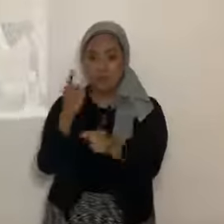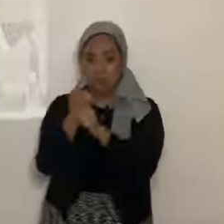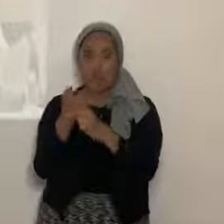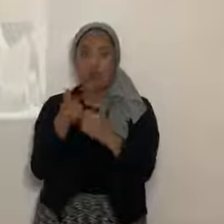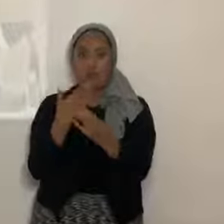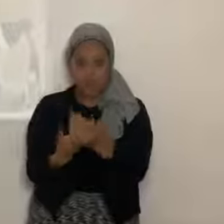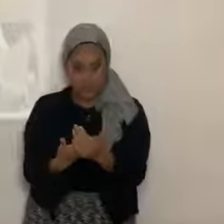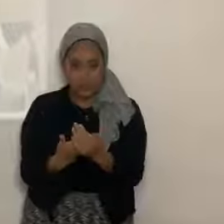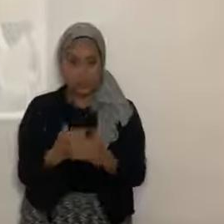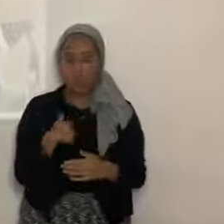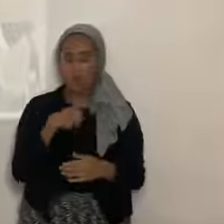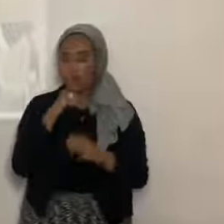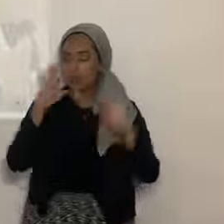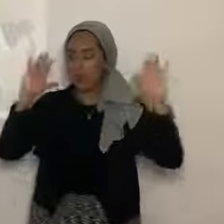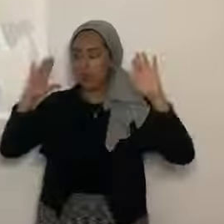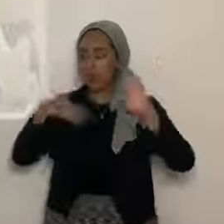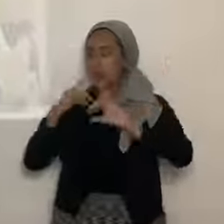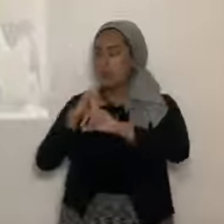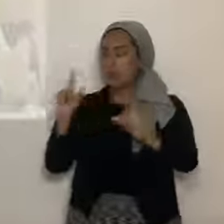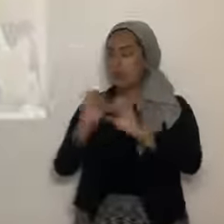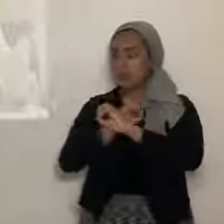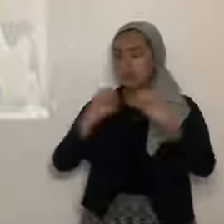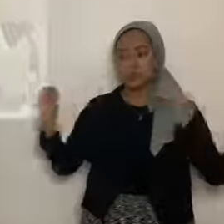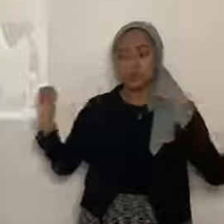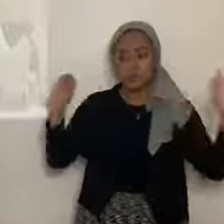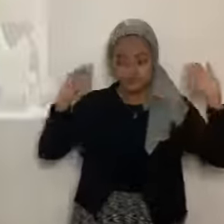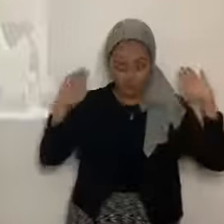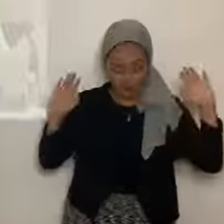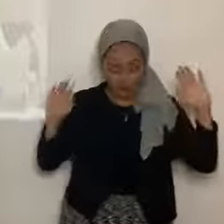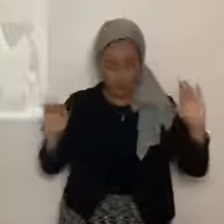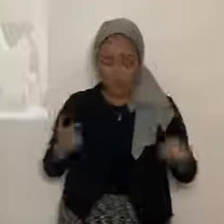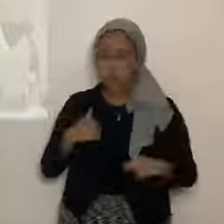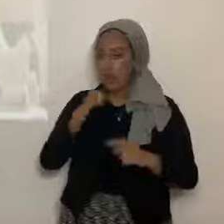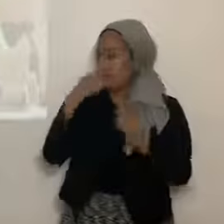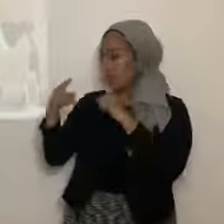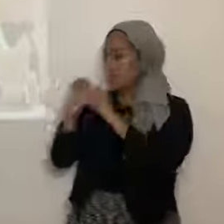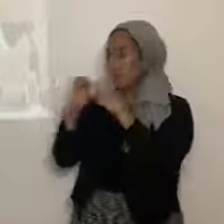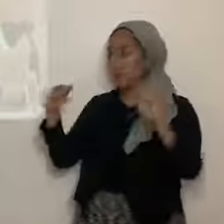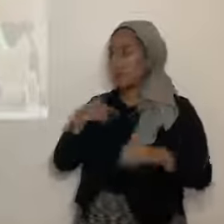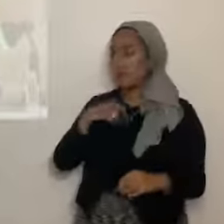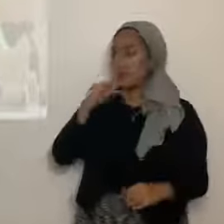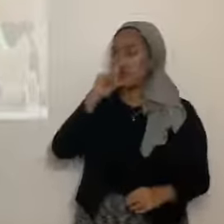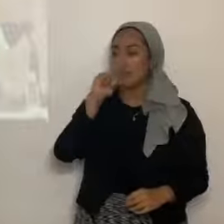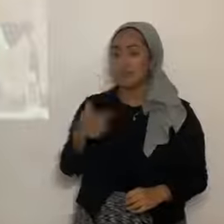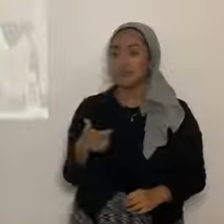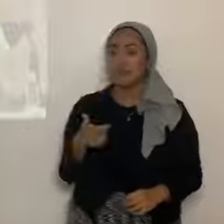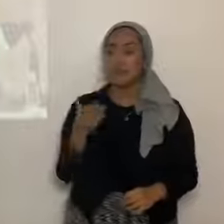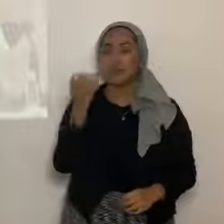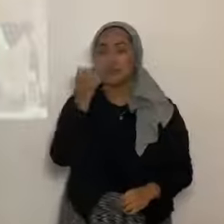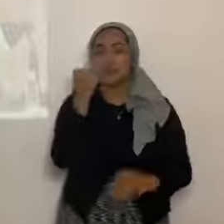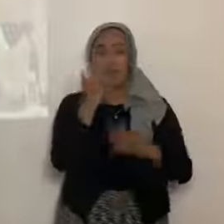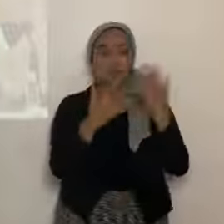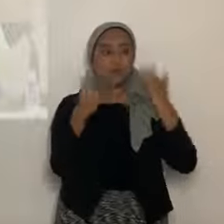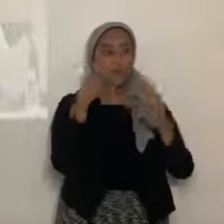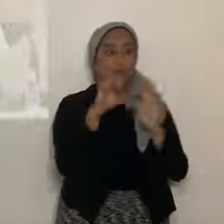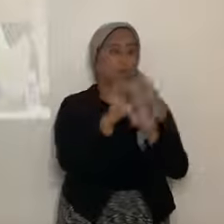Entonces yo no hablo mal de nadie. O sea, no me interesa si alguien, por ejemplo, haya